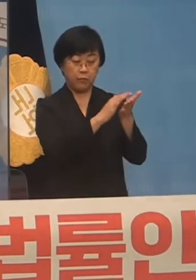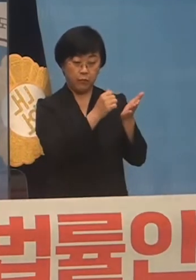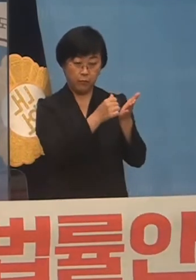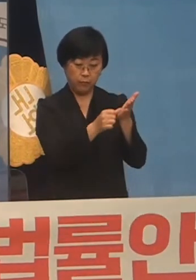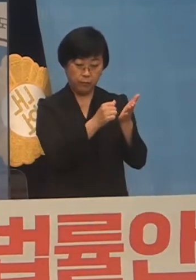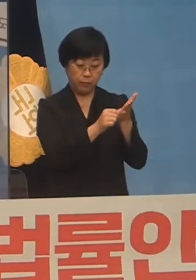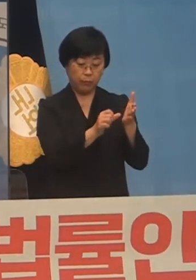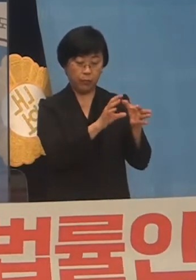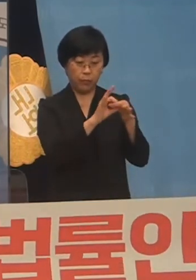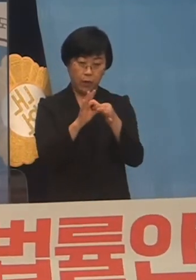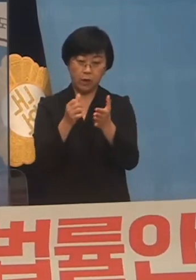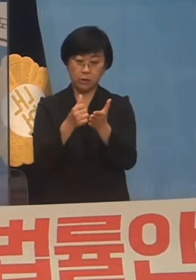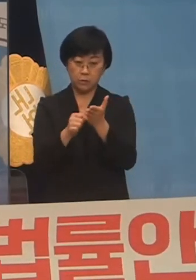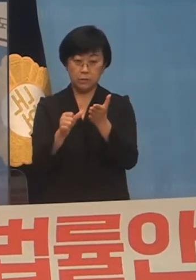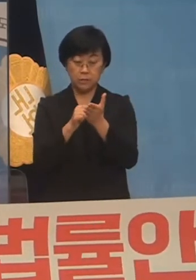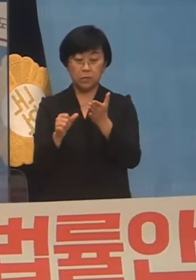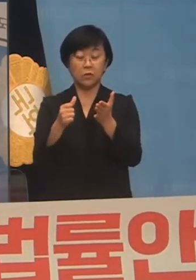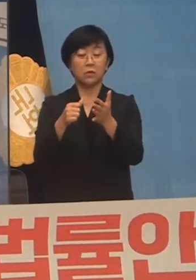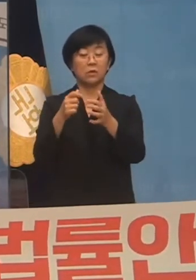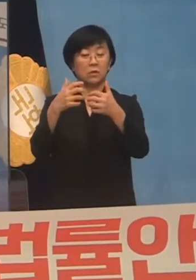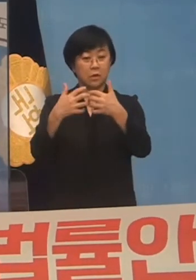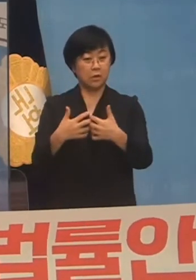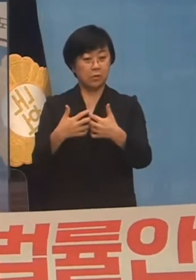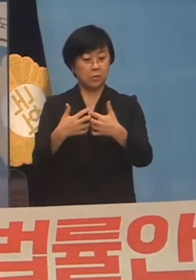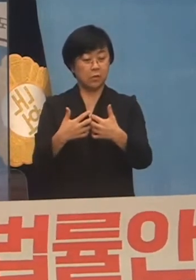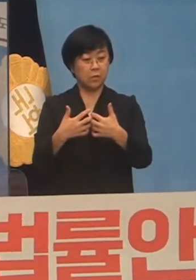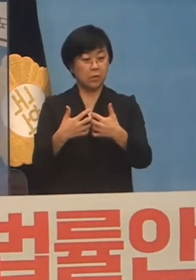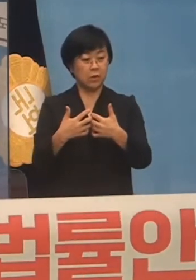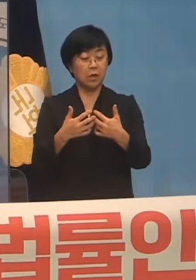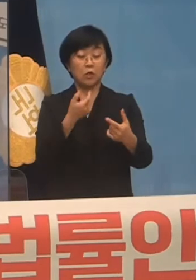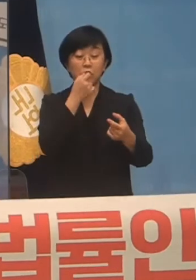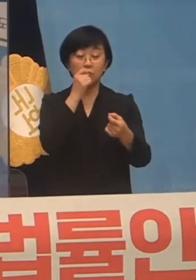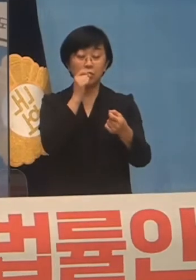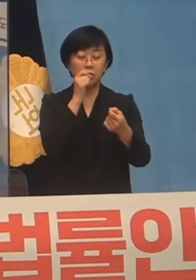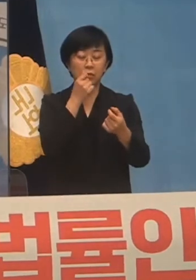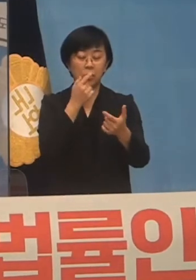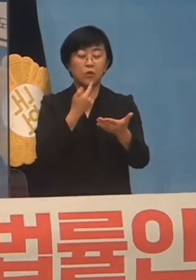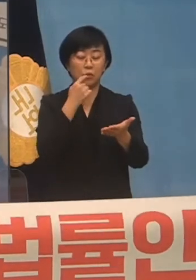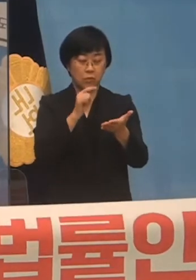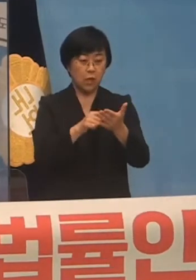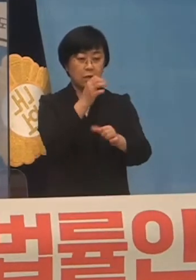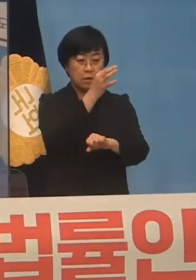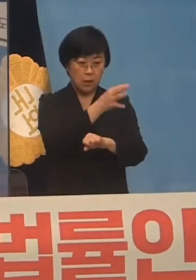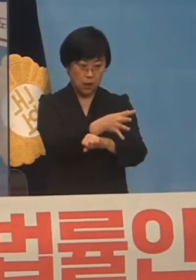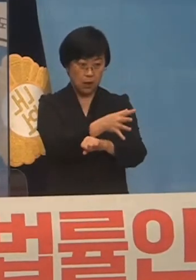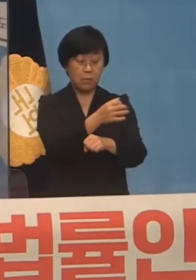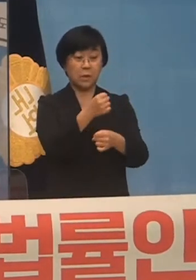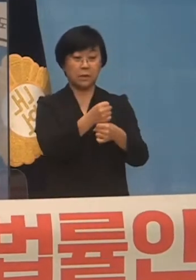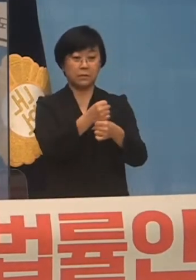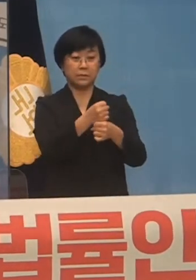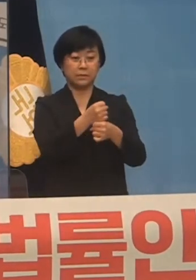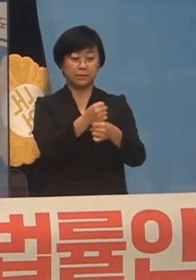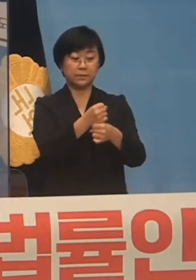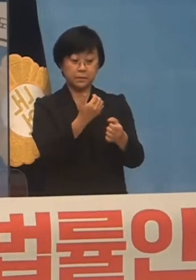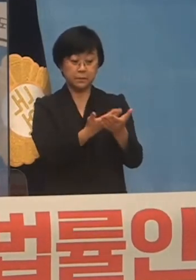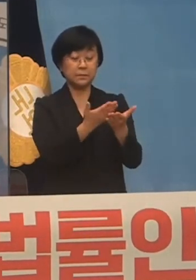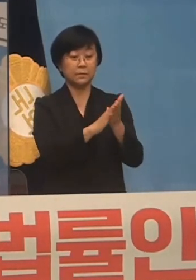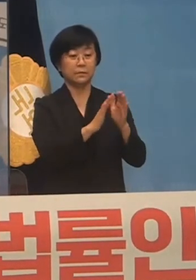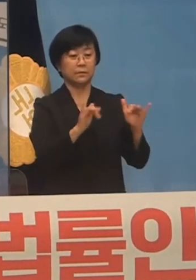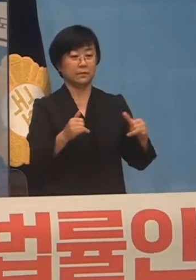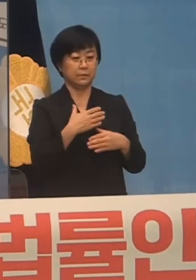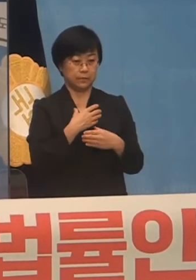연결 부품, 수리 장비 등의 소비자의 쉬운 접근과 활용을 보장하도록 했고 수리하는